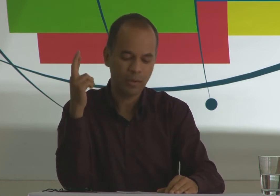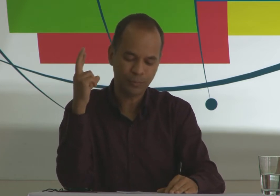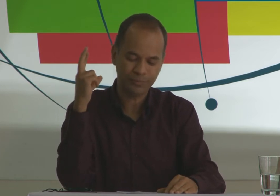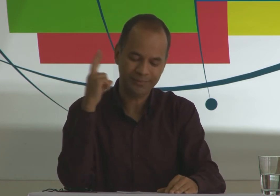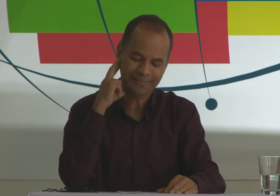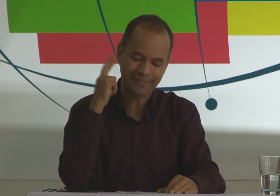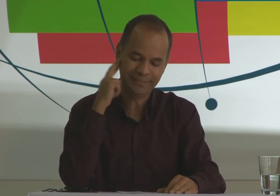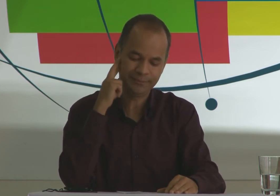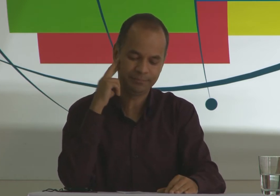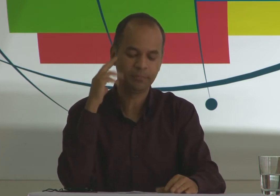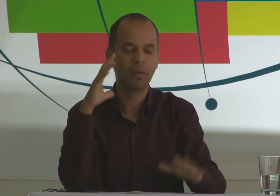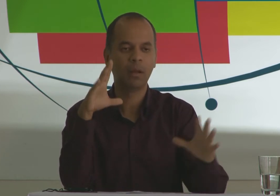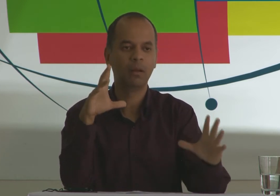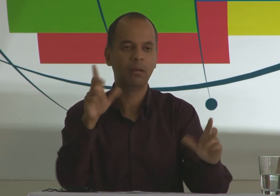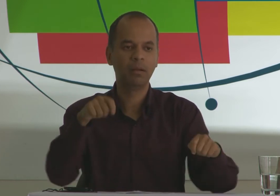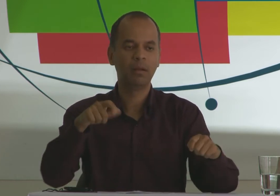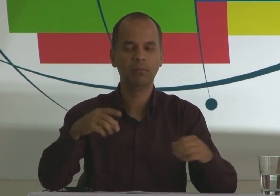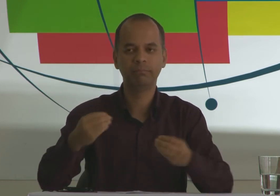nesse contexto.